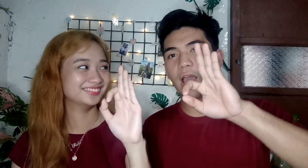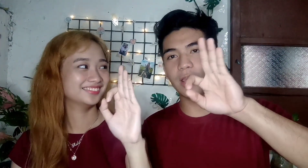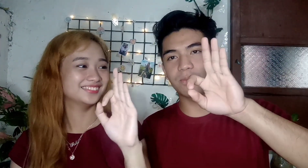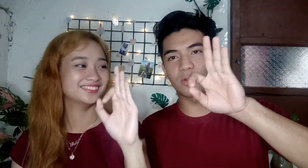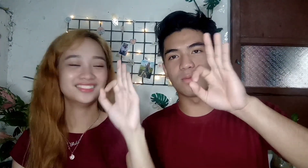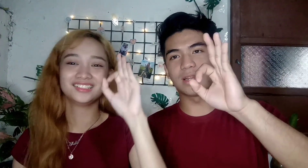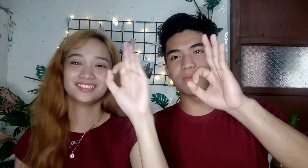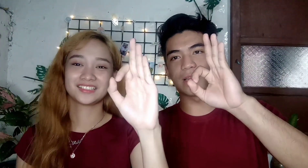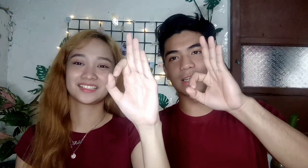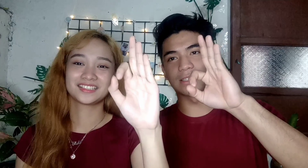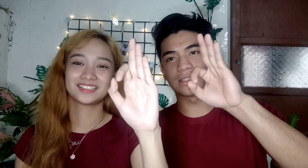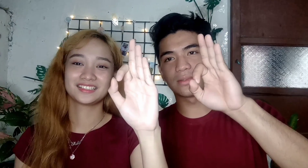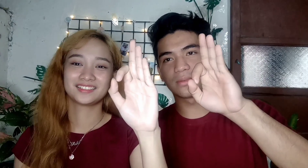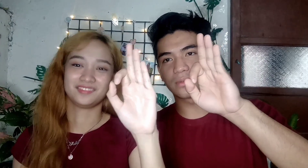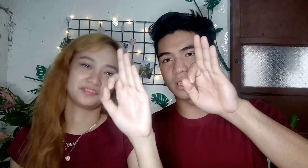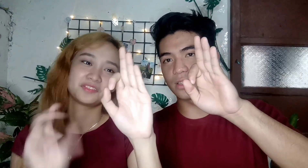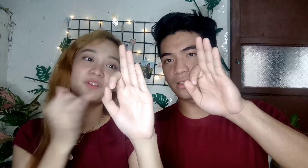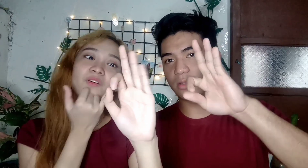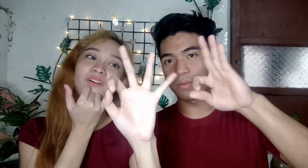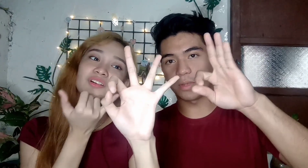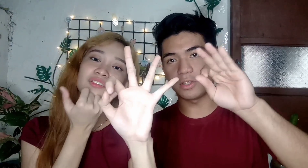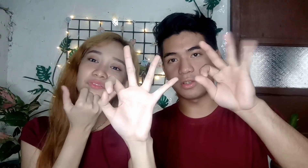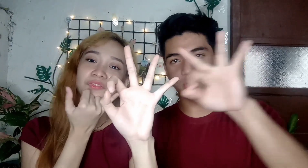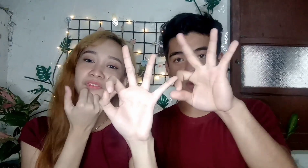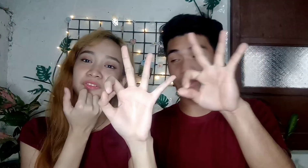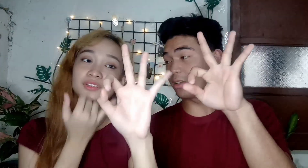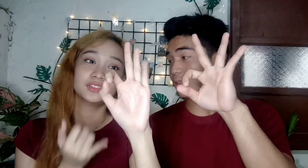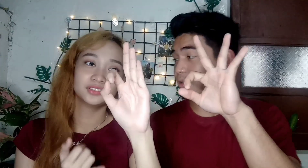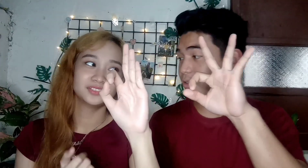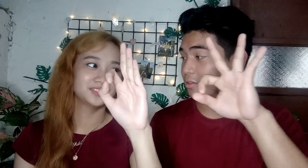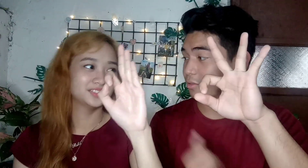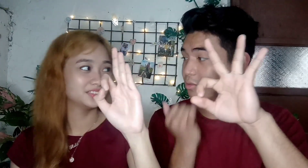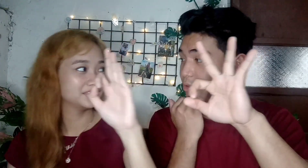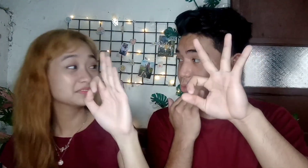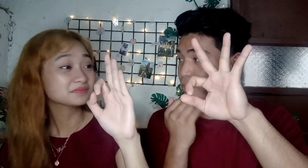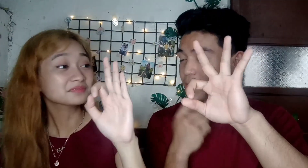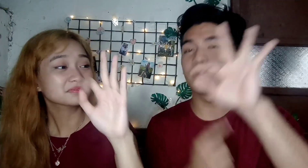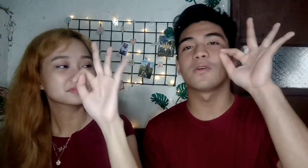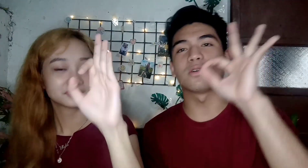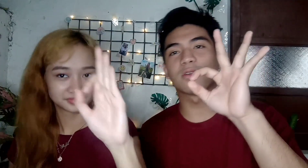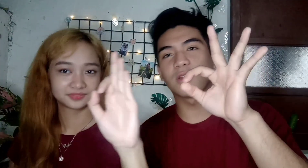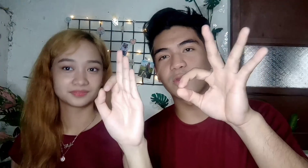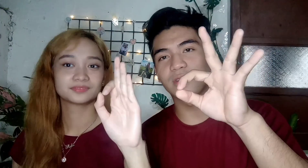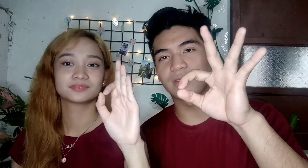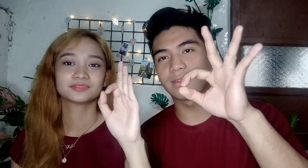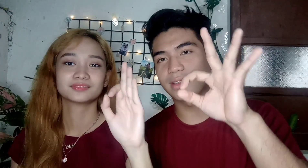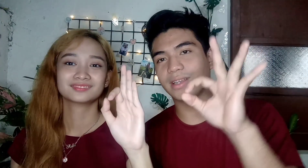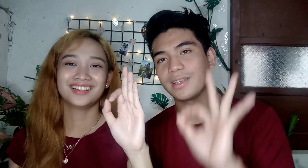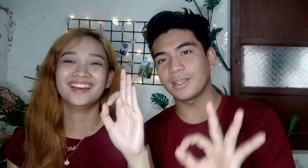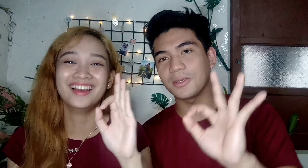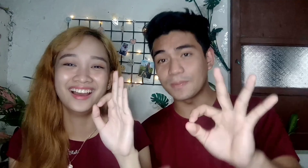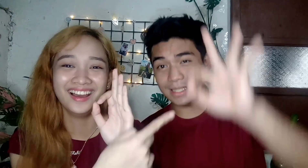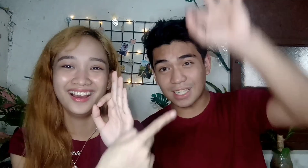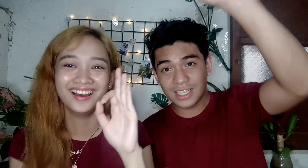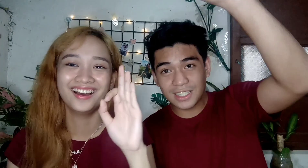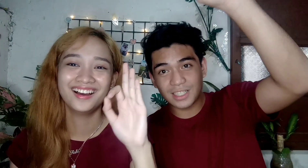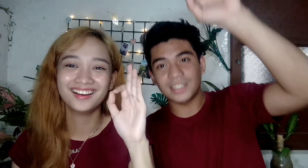F. Oh, mali pala guys. Ganyan, di ba pwede ganyan? Wrong, korong daw yung 3 pataas.